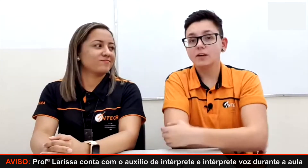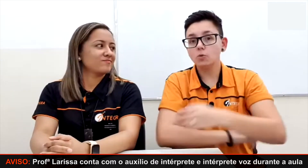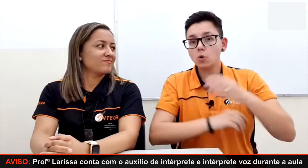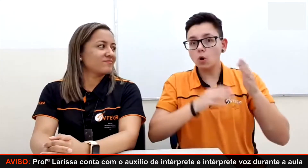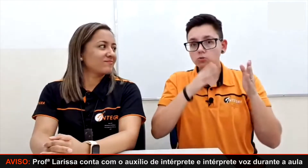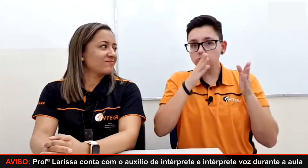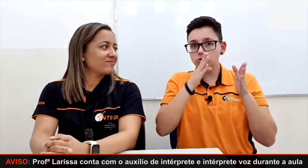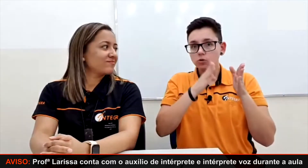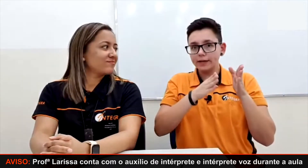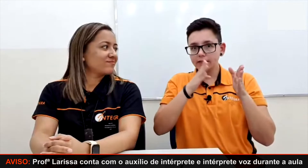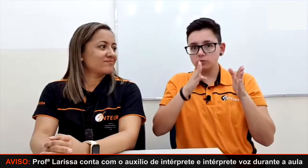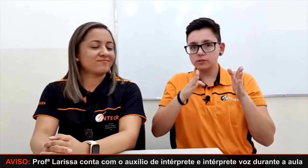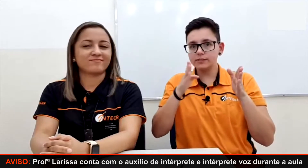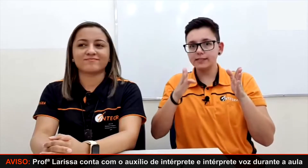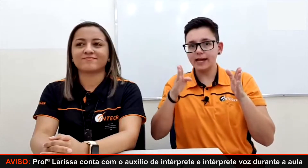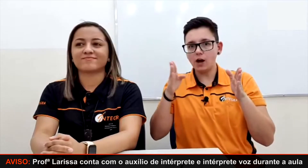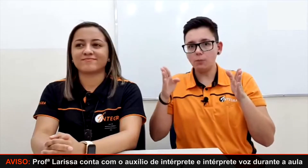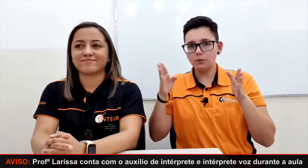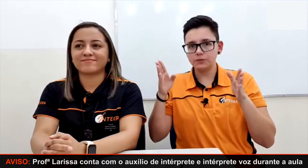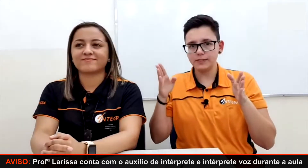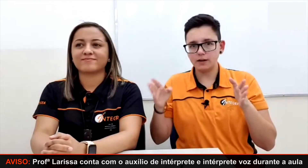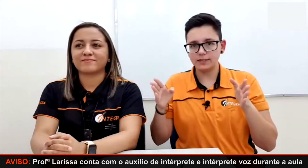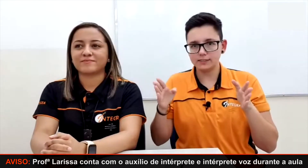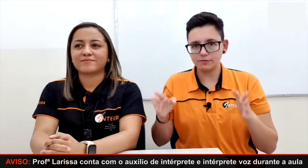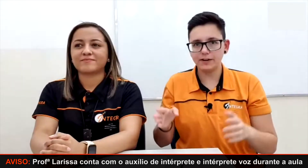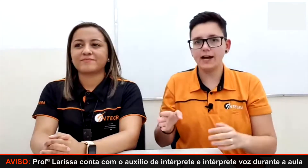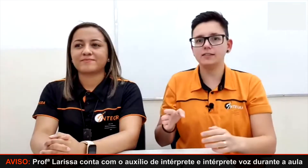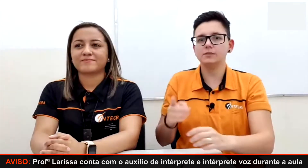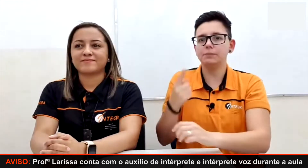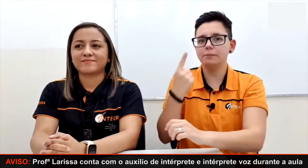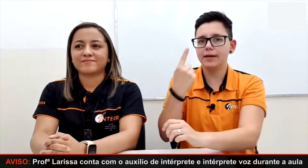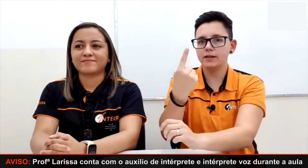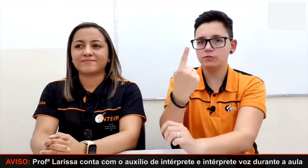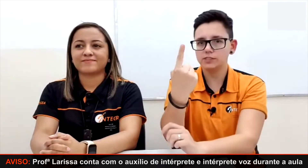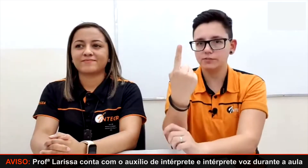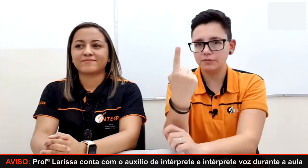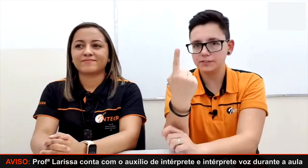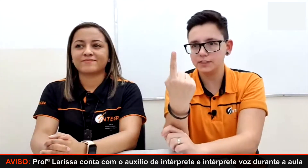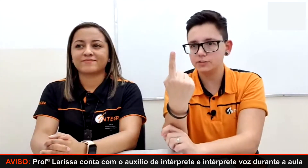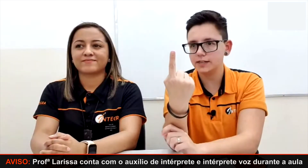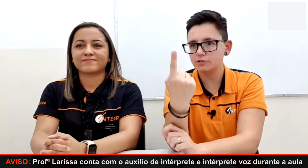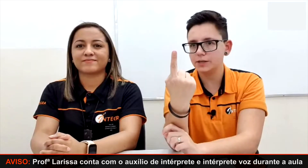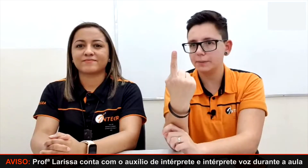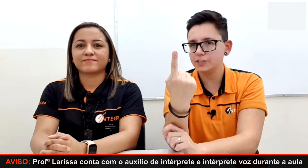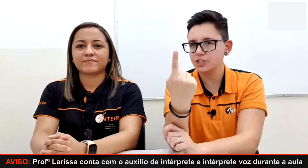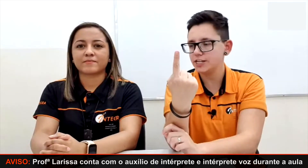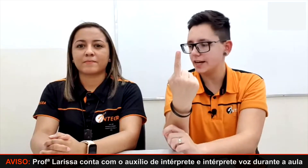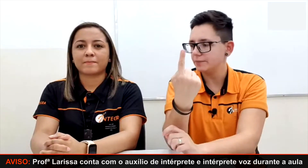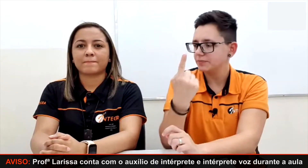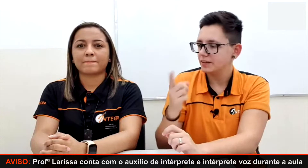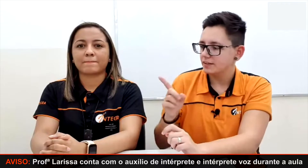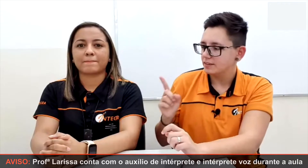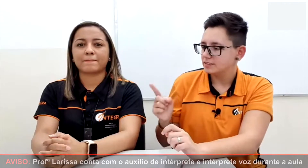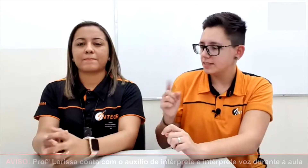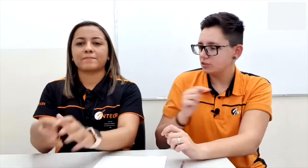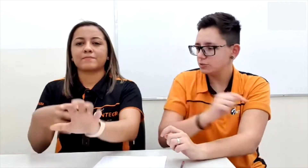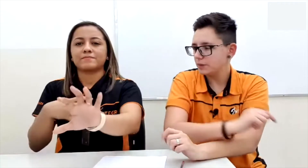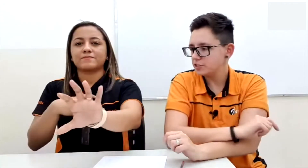Então, construindo sinal por sinal dessa frase, primeiro você vai fazer o sinal de empatia. Sinal de